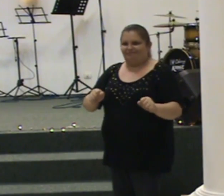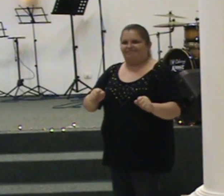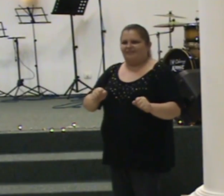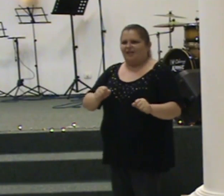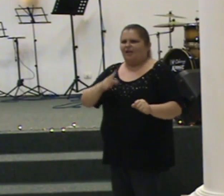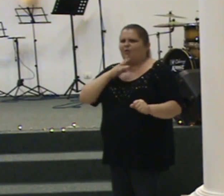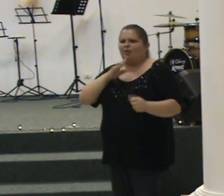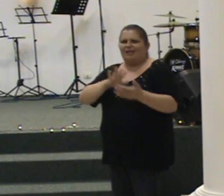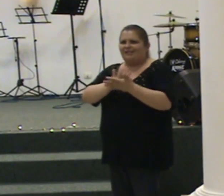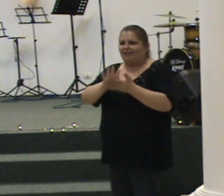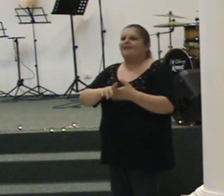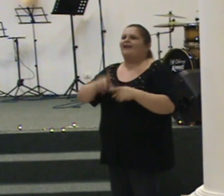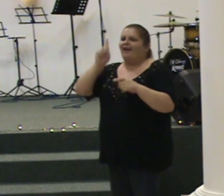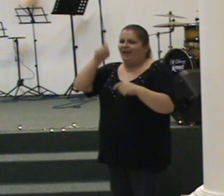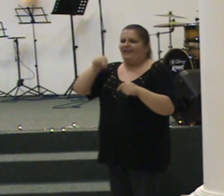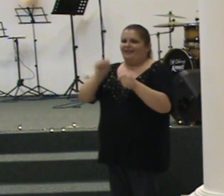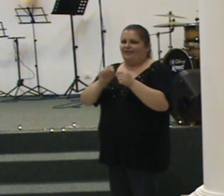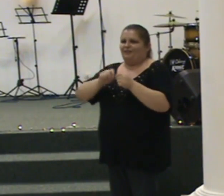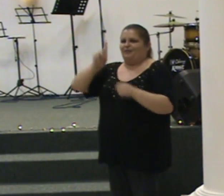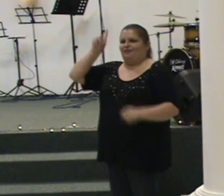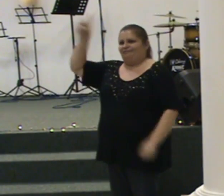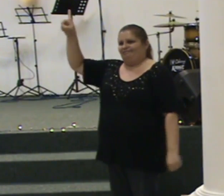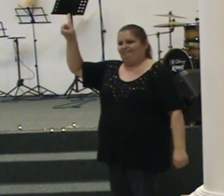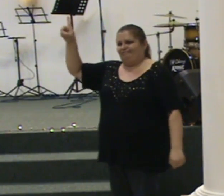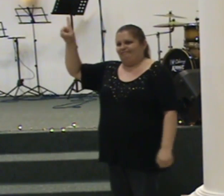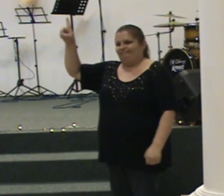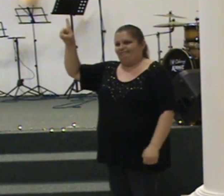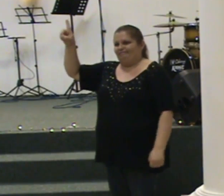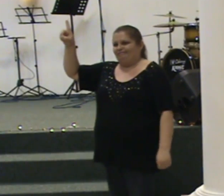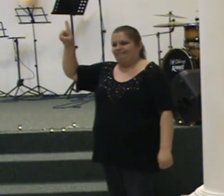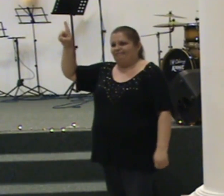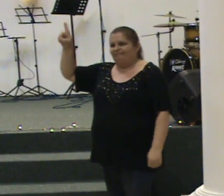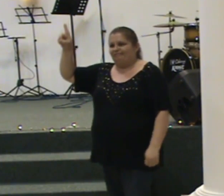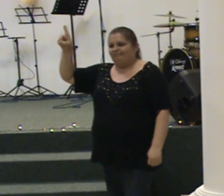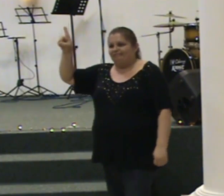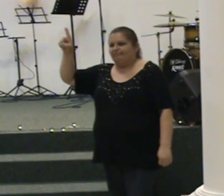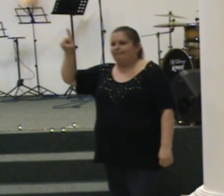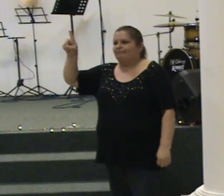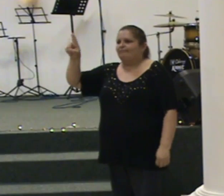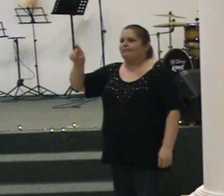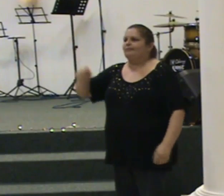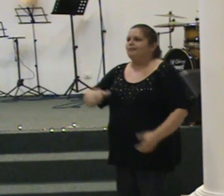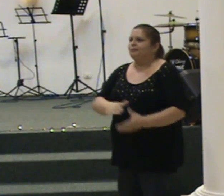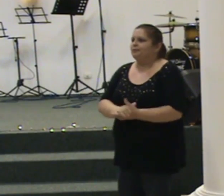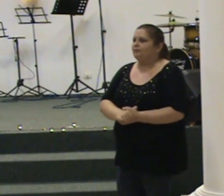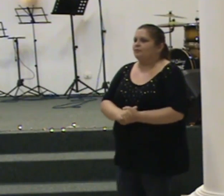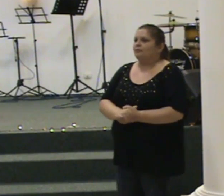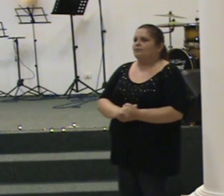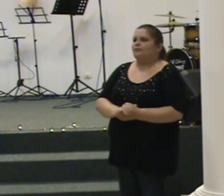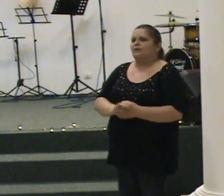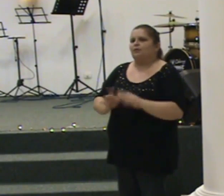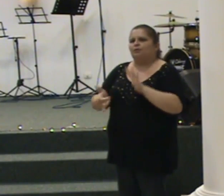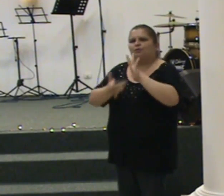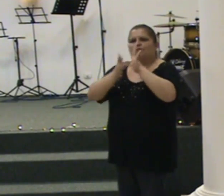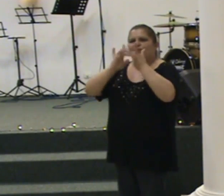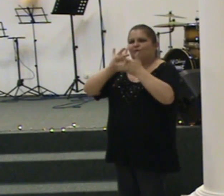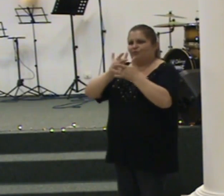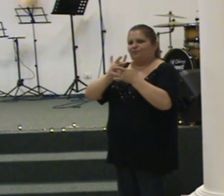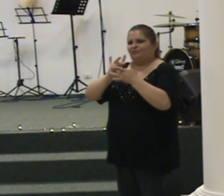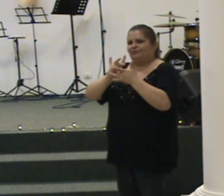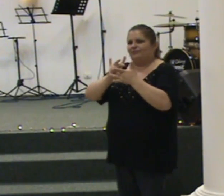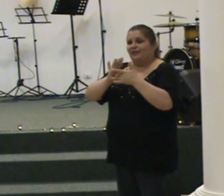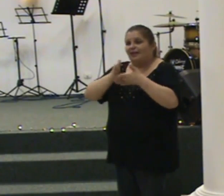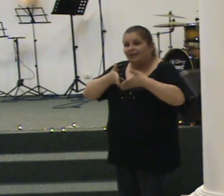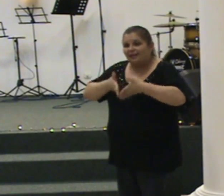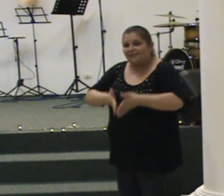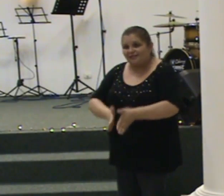não conhece, tudo foi feito por intermédio dele, por intermédio de Jesus. Estava ali